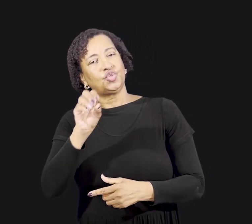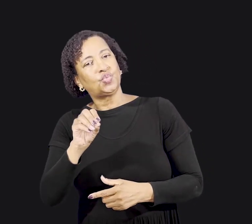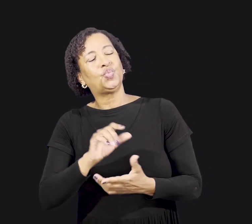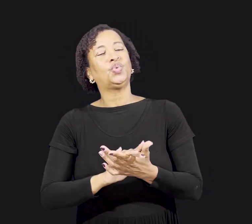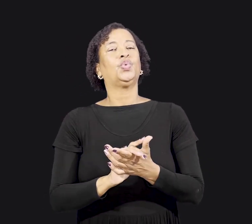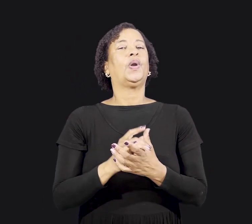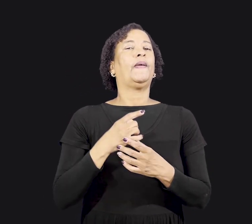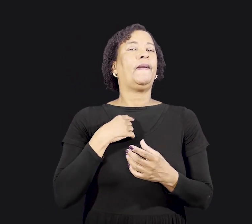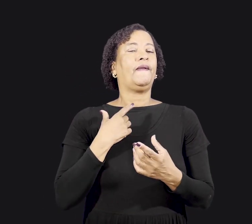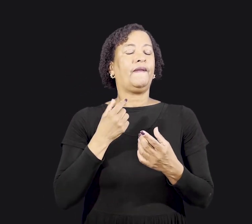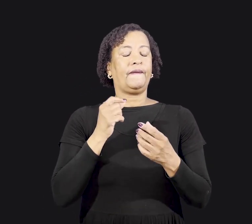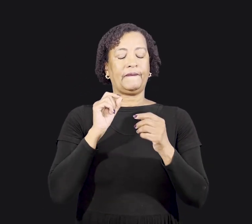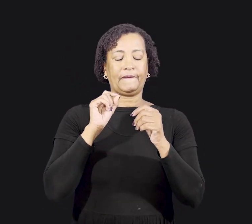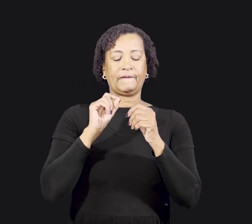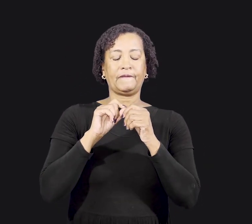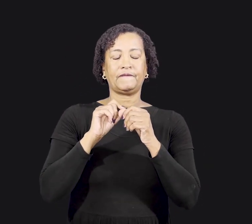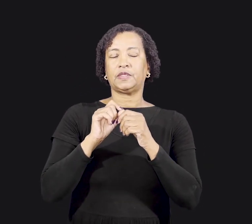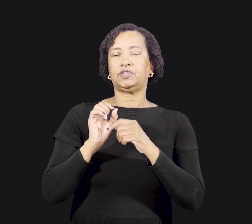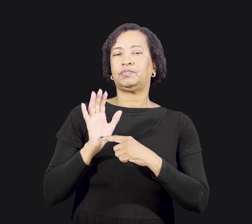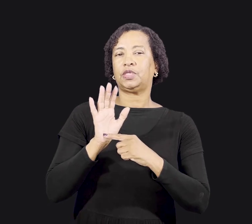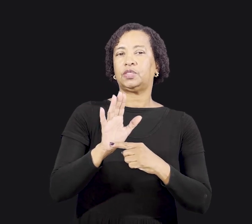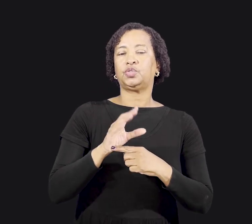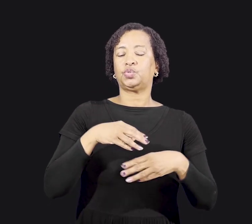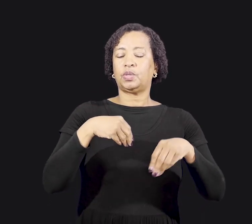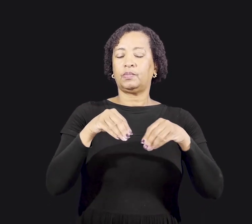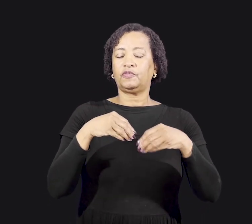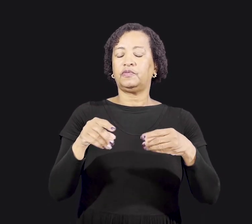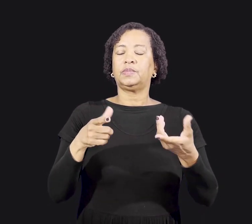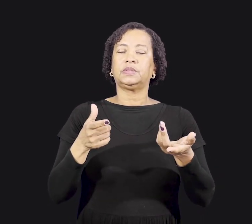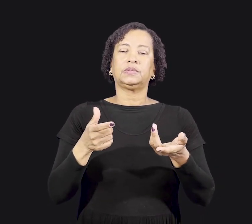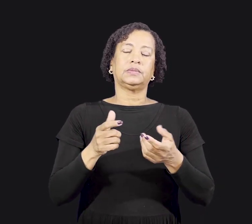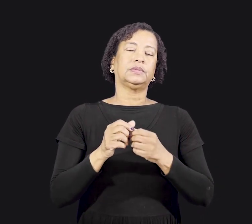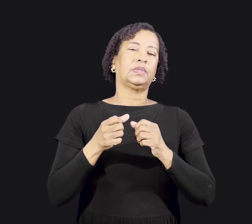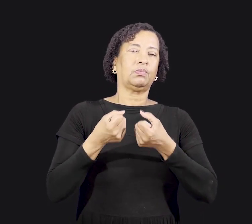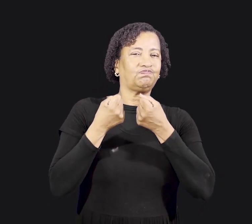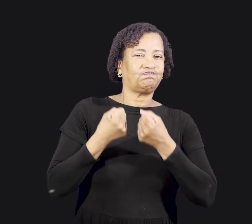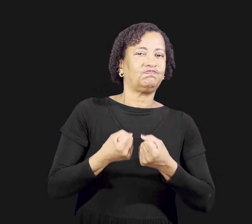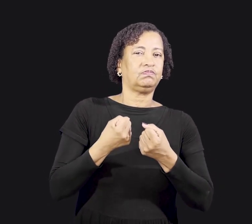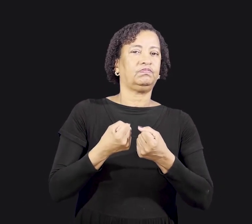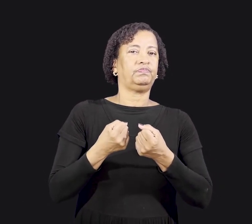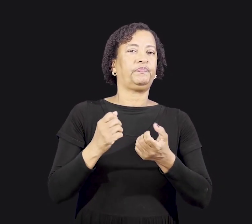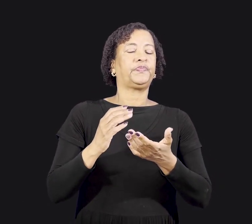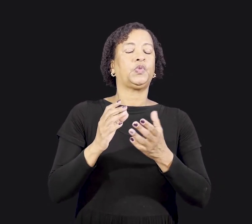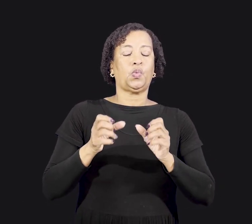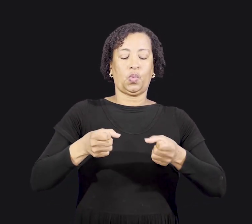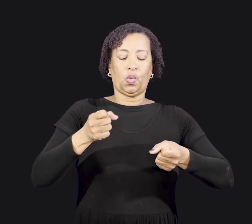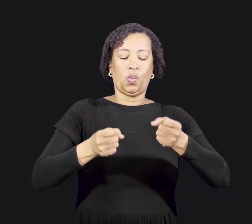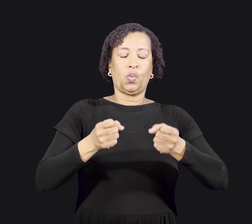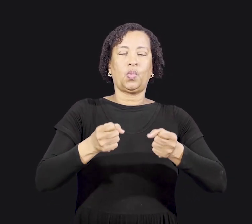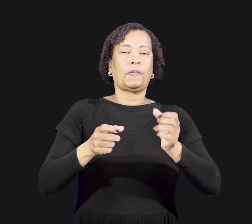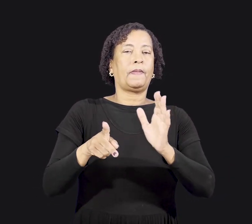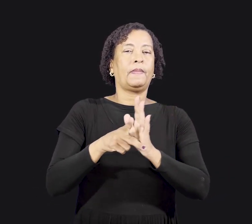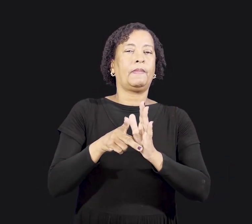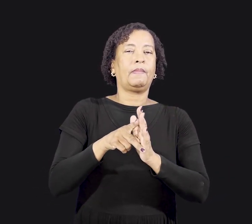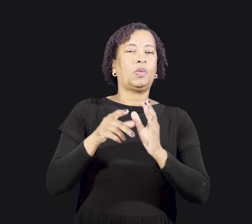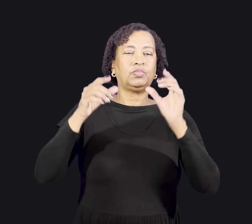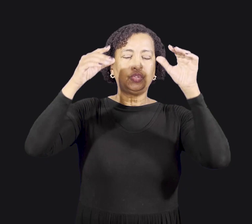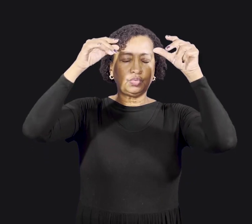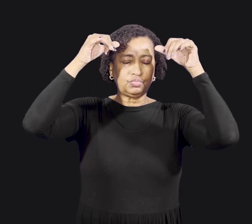que possibilita movimentar a carga. Imagine um carro de boi ainda usado em alguns lugares. Ele é feito de uma maneira adequada